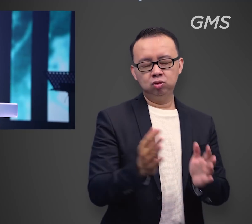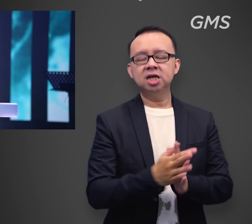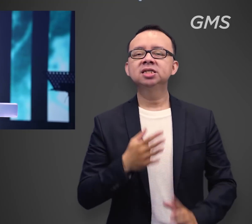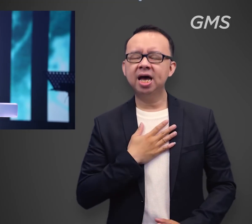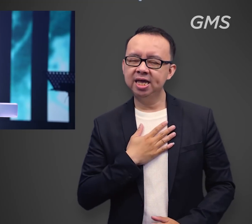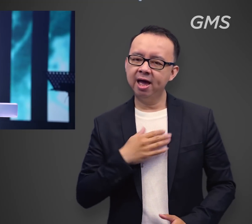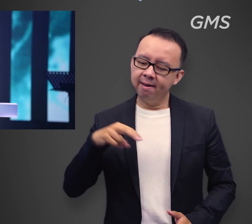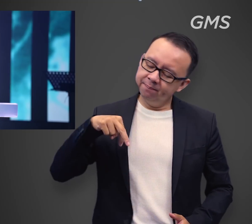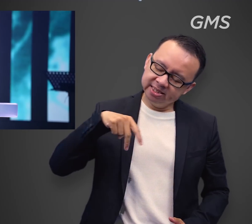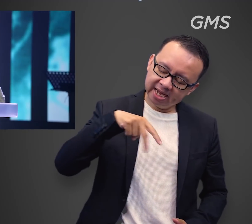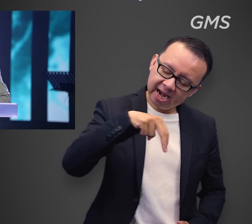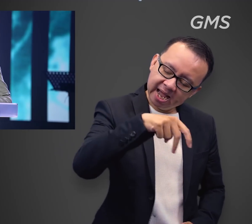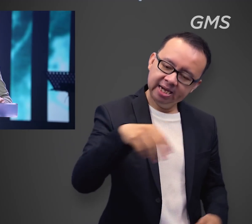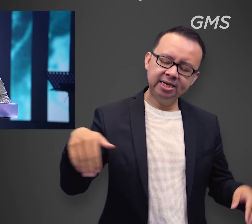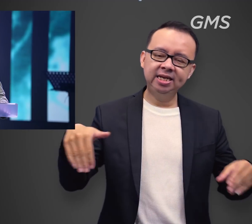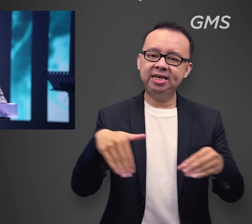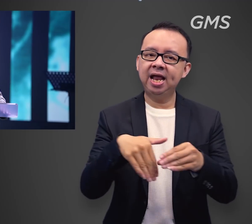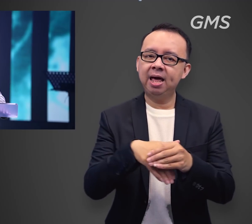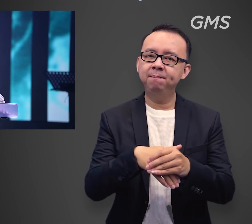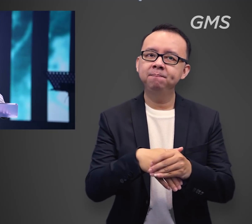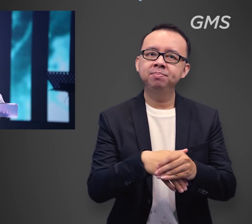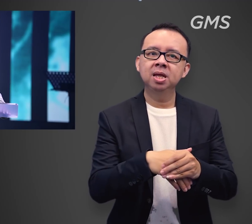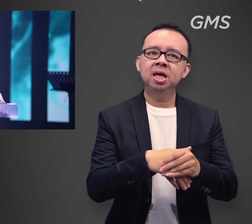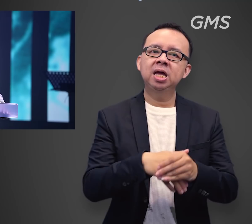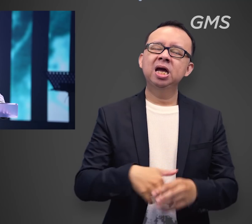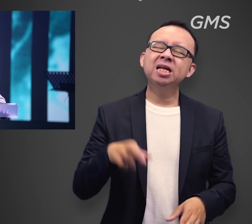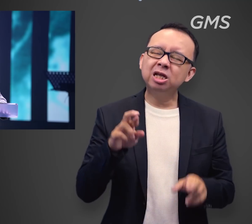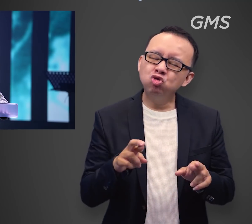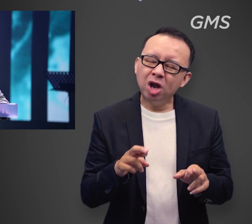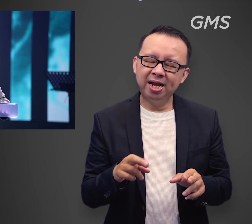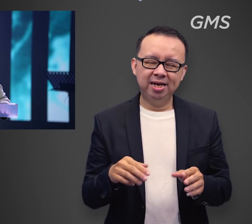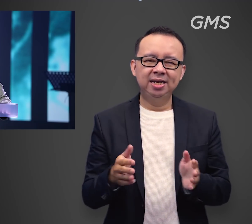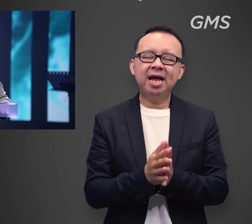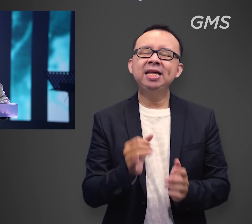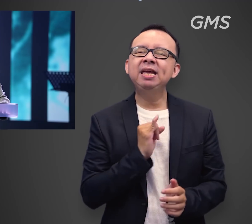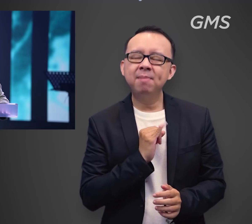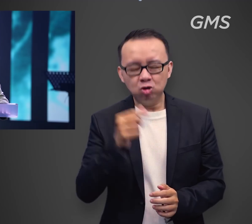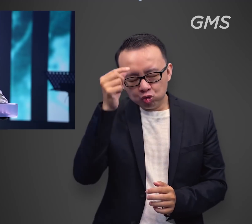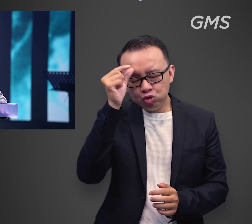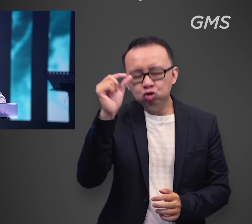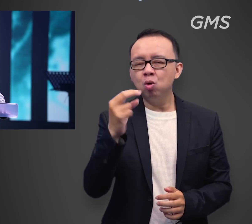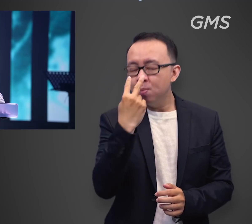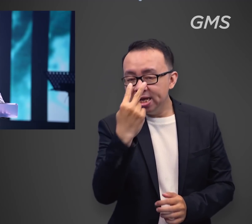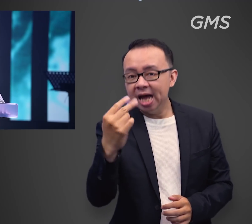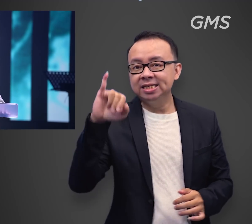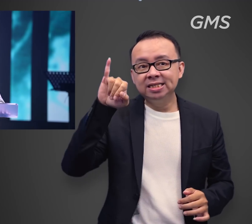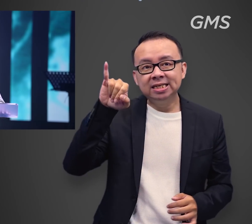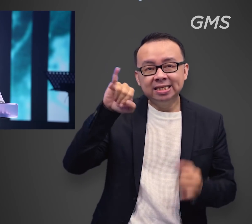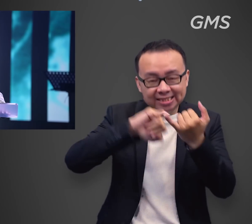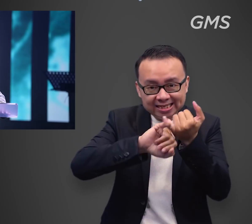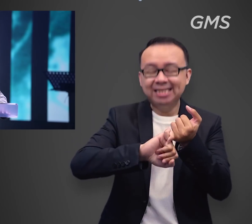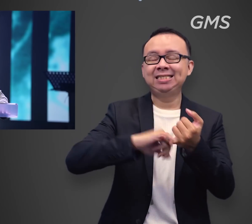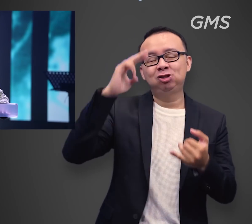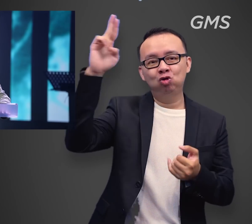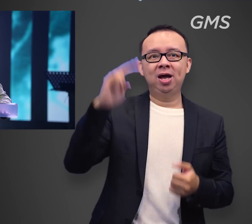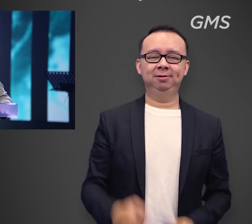ketekunan, keiman dan keyakinanmu kepada Tuhan. Itu yang akan memampukan kita untuk melihat janji Tuhan dalam hidup kita. Dan janji